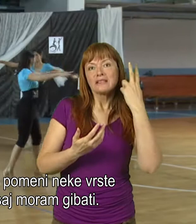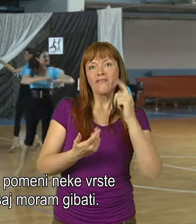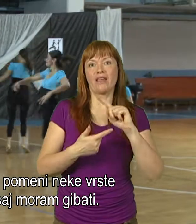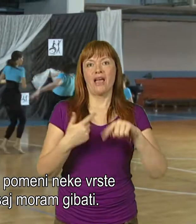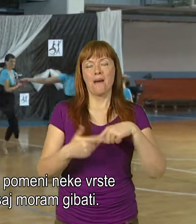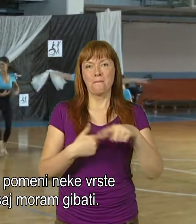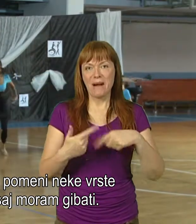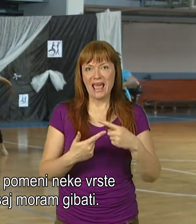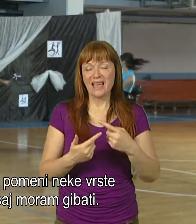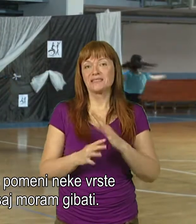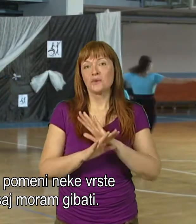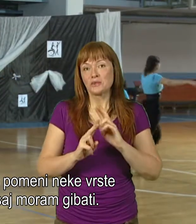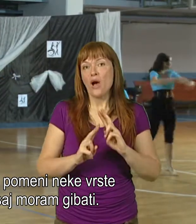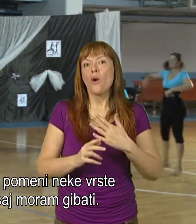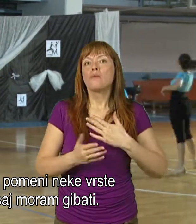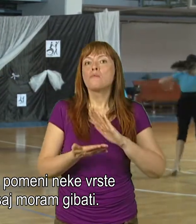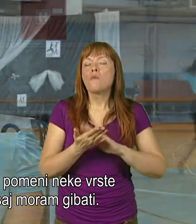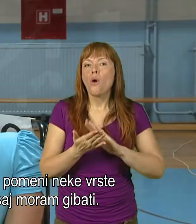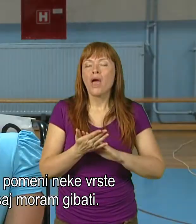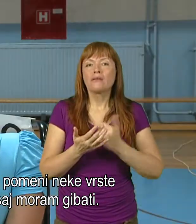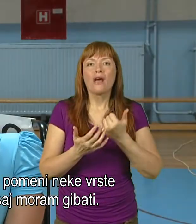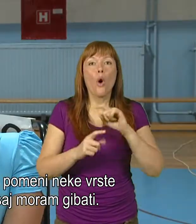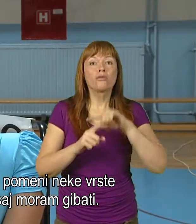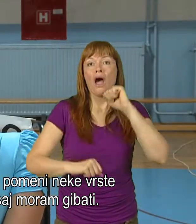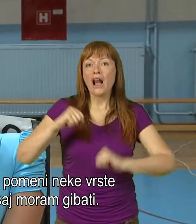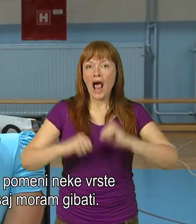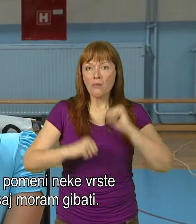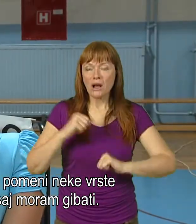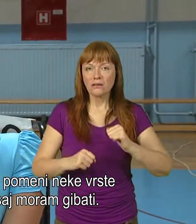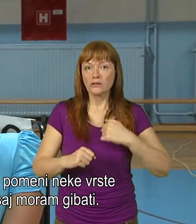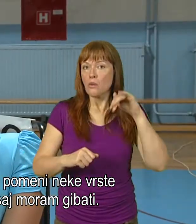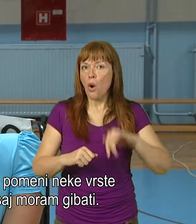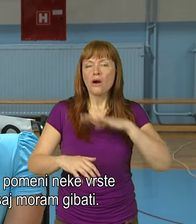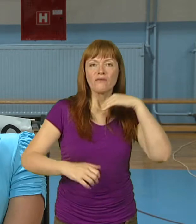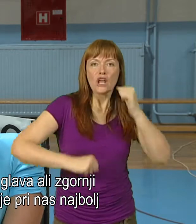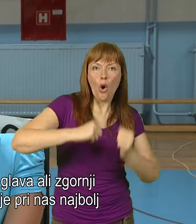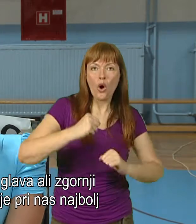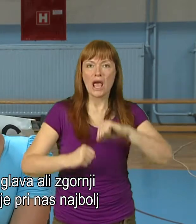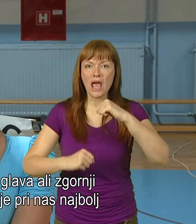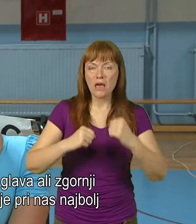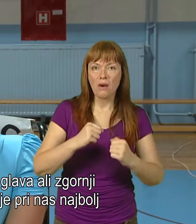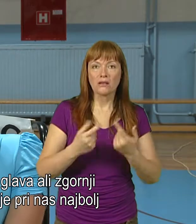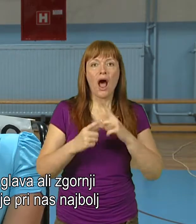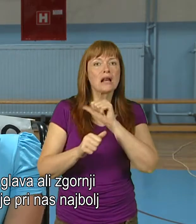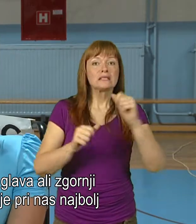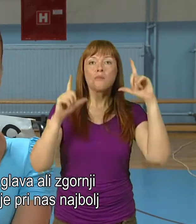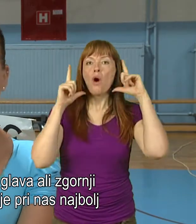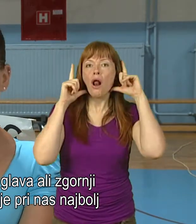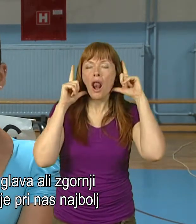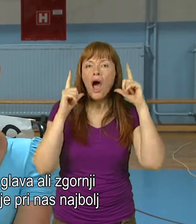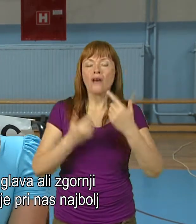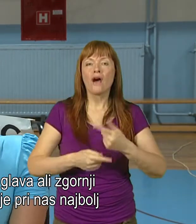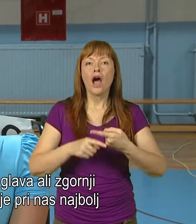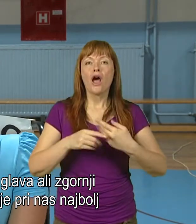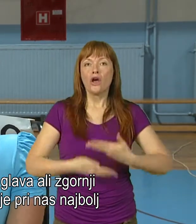bistvu vsekakor mi pomeni neke vrste rehabilitacije, ker to pač moram gibati dejansko. Ali je to samo glava, ali je to zgornji